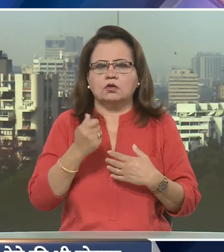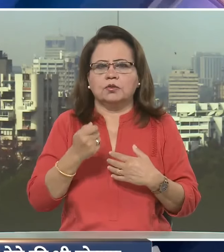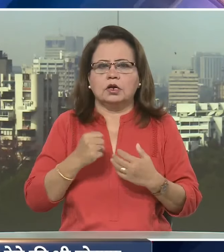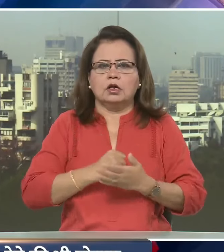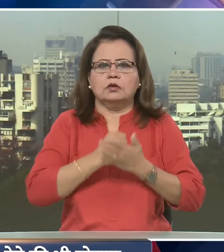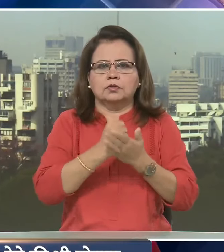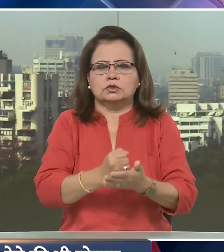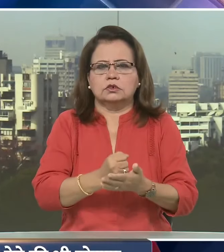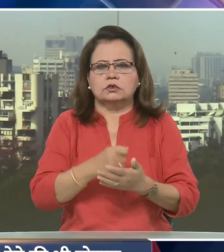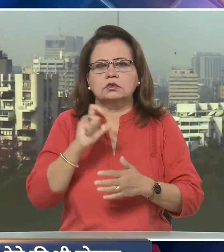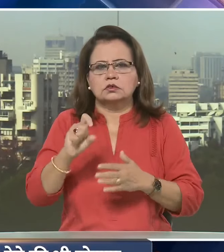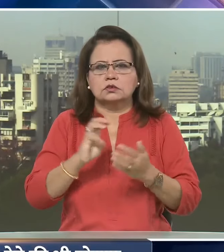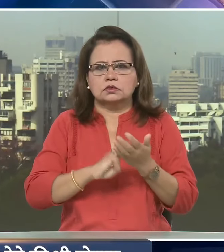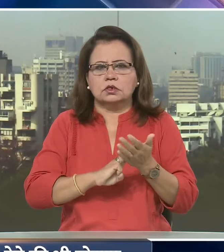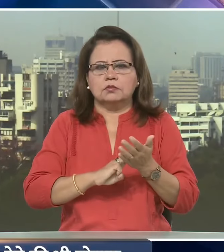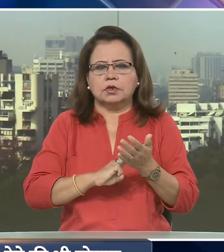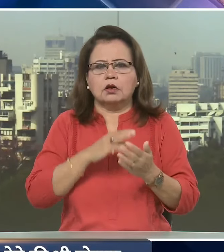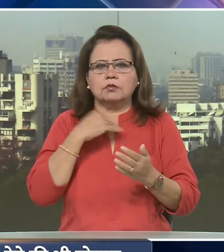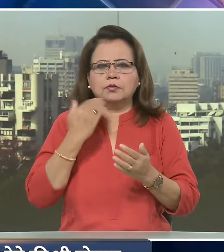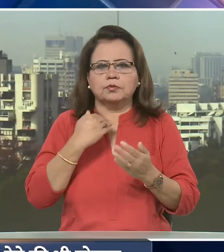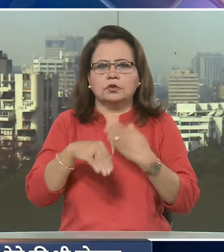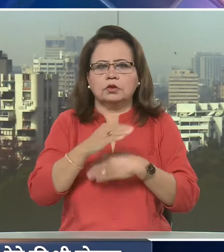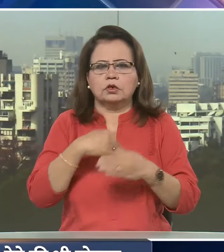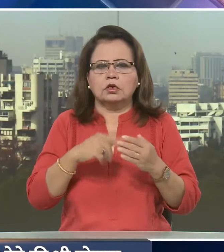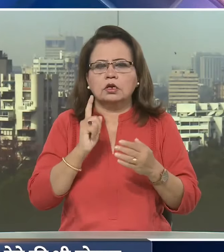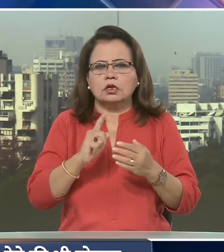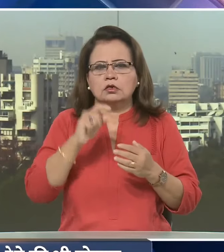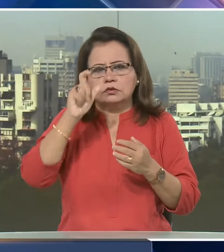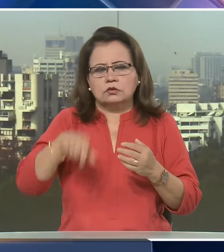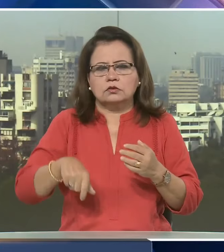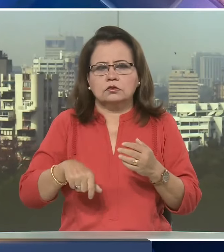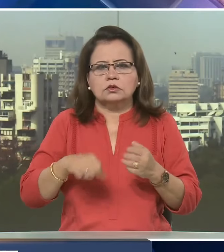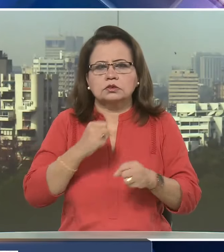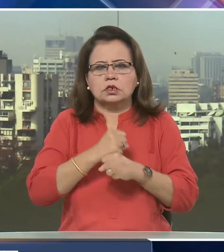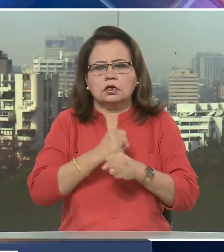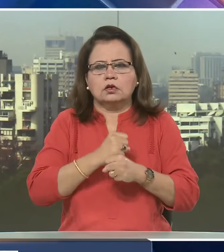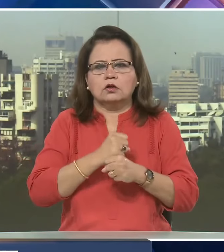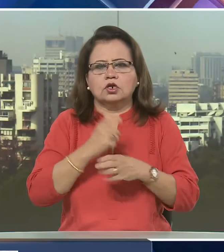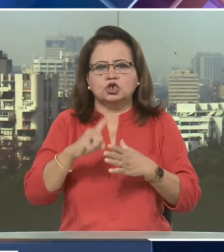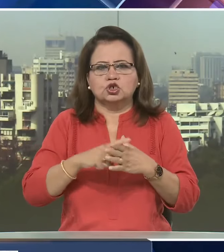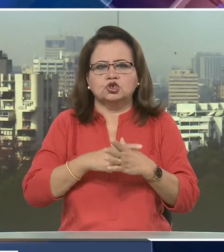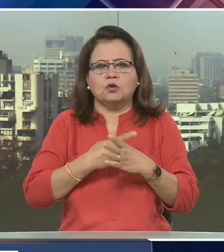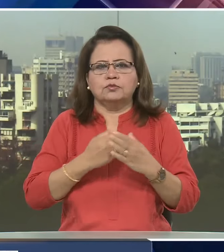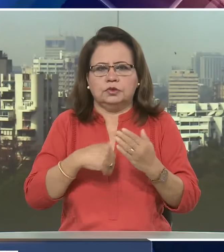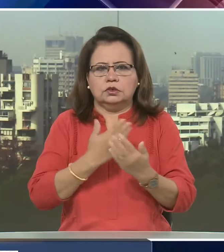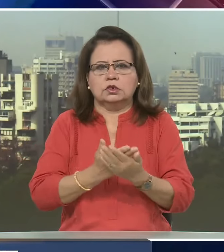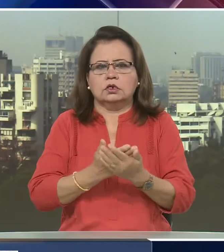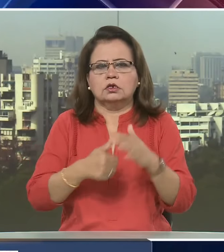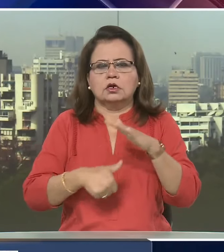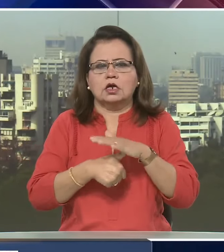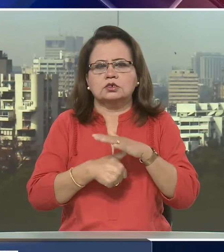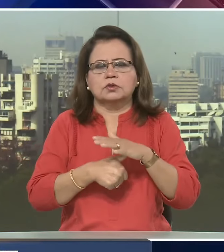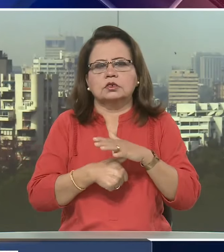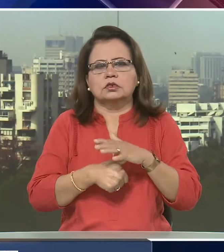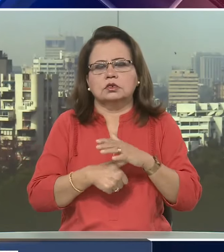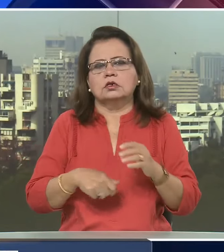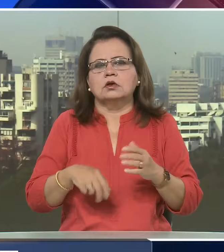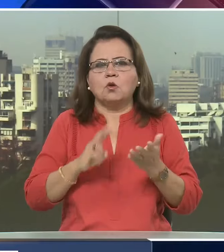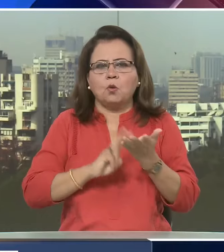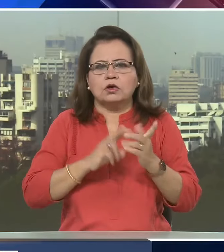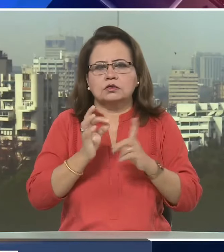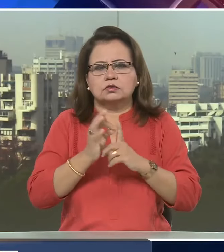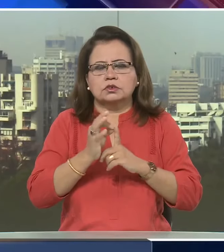जाएगी। मुख्यमंत्री ने कहा है कि मृतकों के परिवार के एक सदस्य को सरकारी नौकरी दी जाएगी। राष्ट्रपति, उपराष्ट्रपति